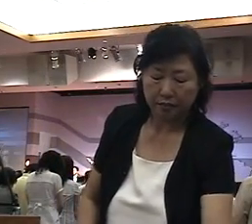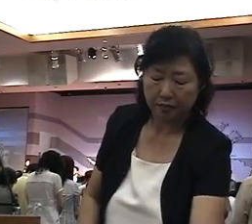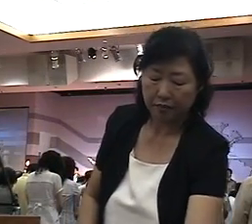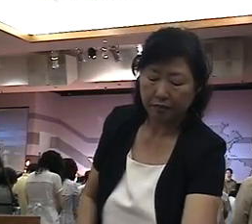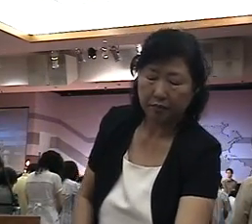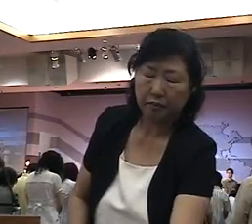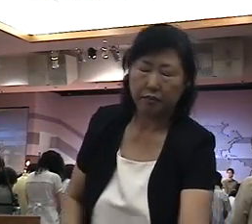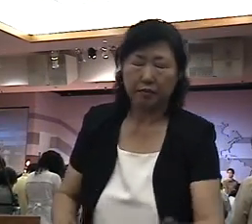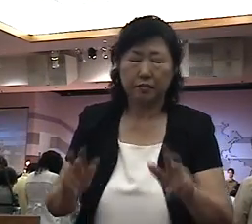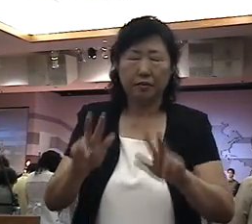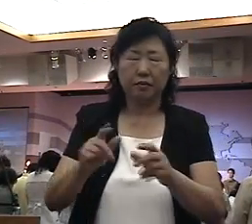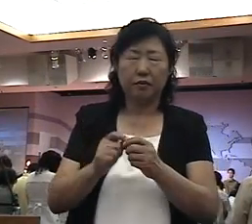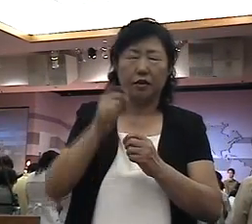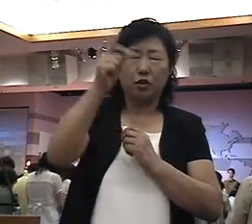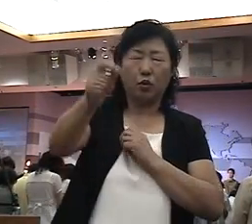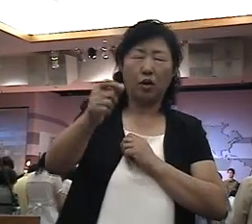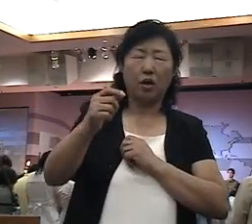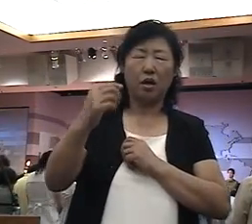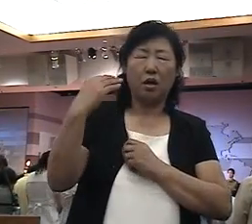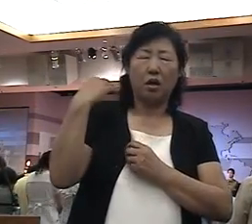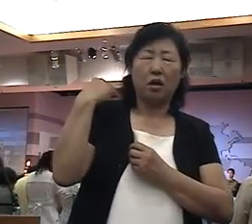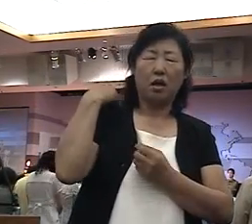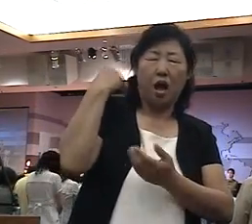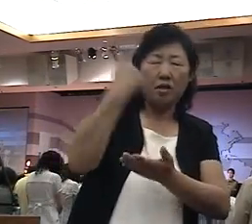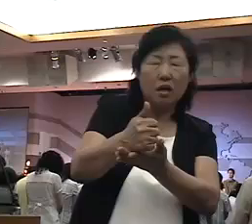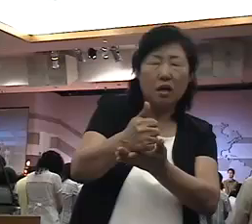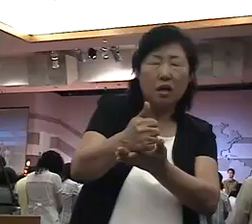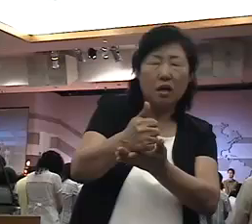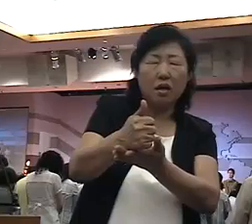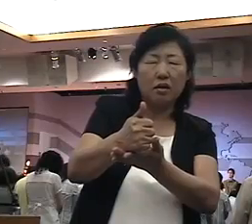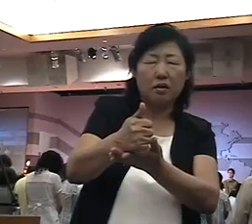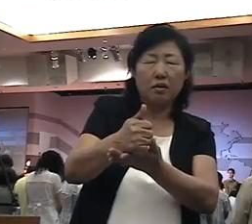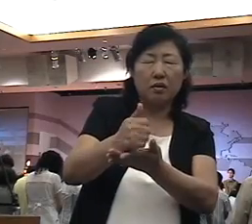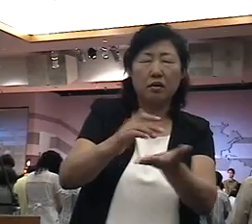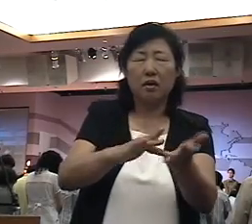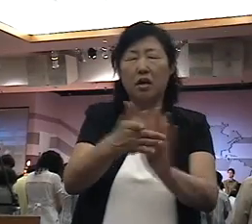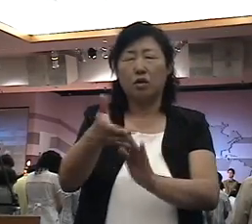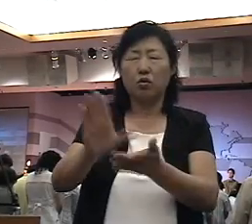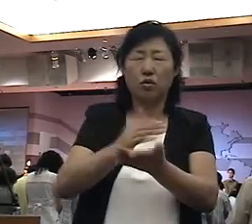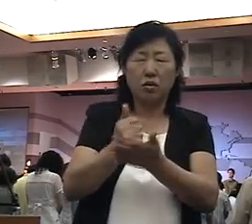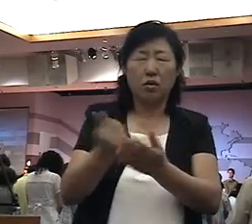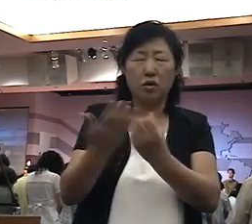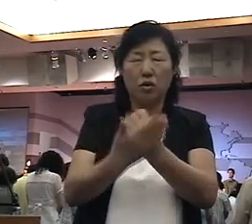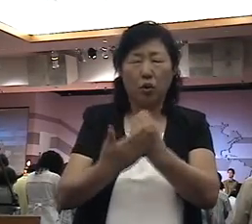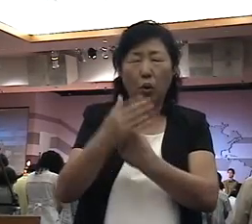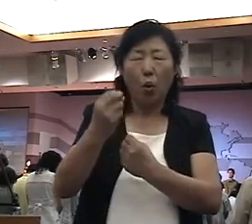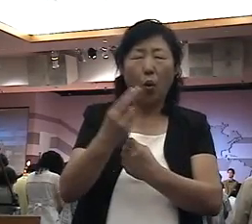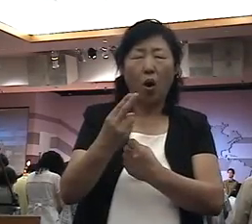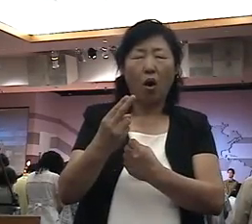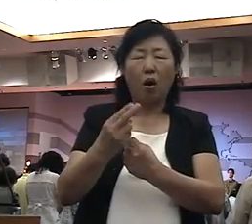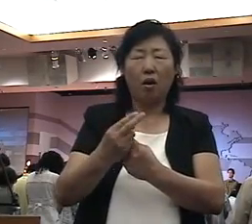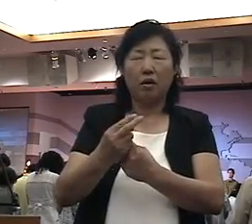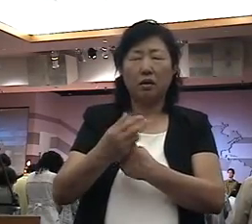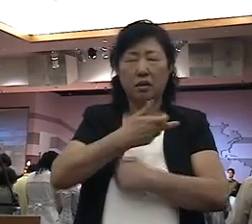지금은 우리의 영원한 대장 캡틴 되신 우리 주 예수 그리스도의 은혜와 오늘도 우리를 제자로